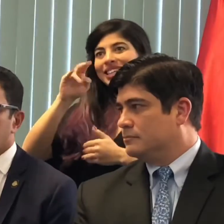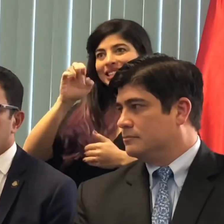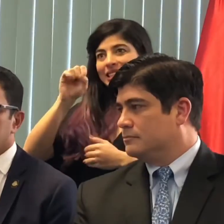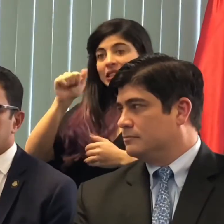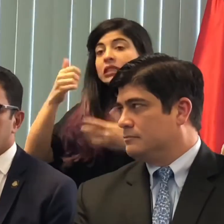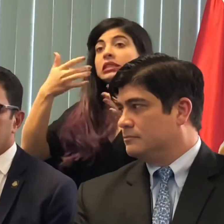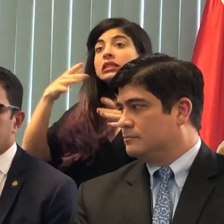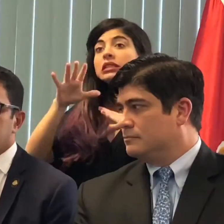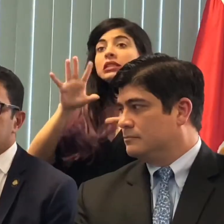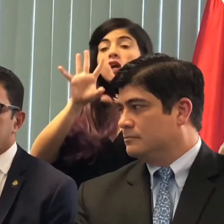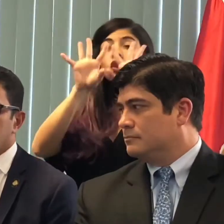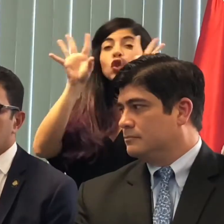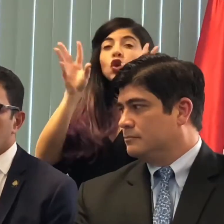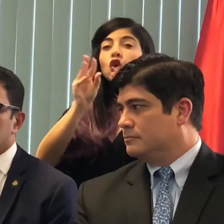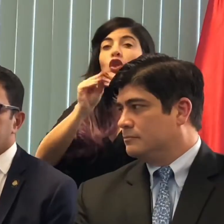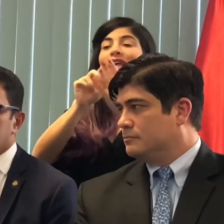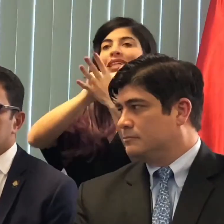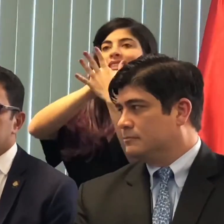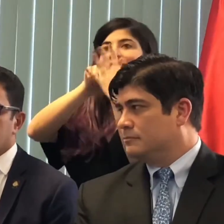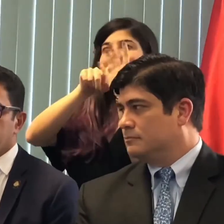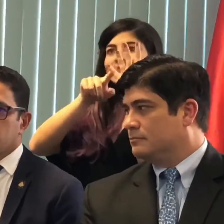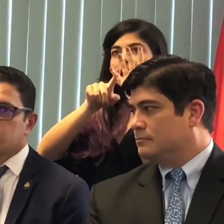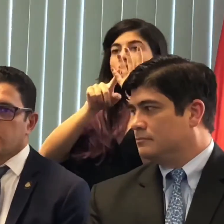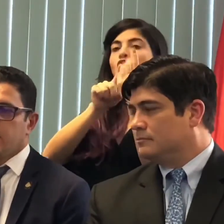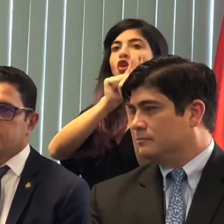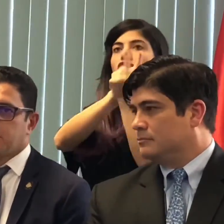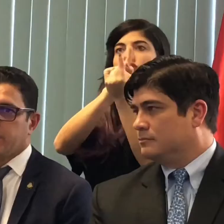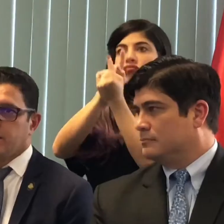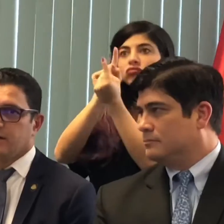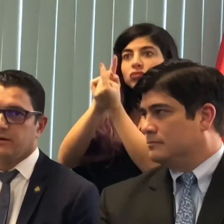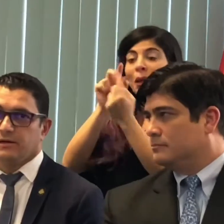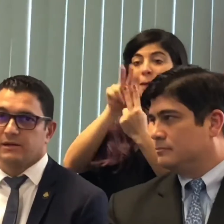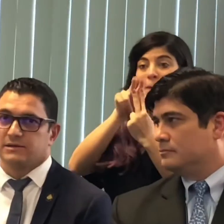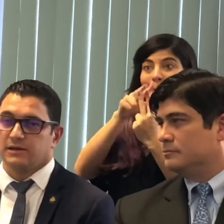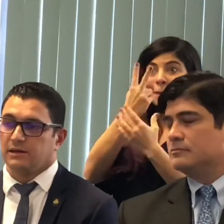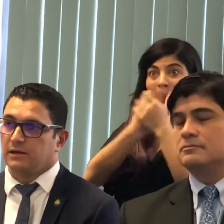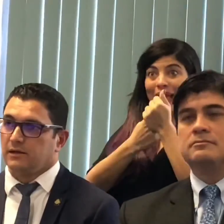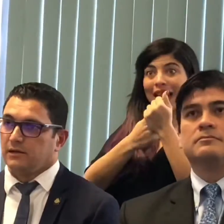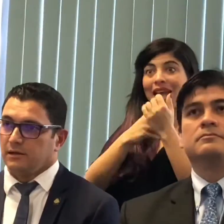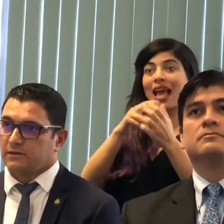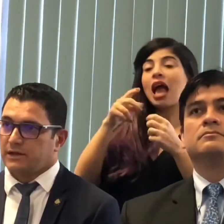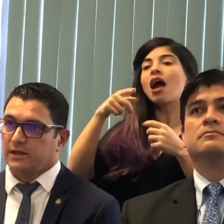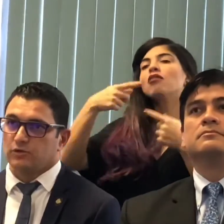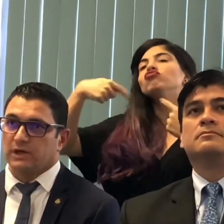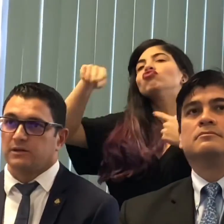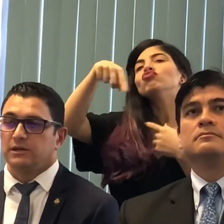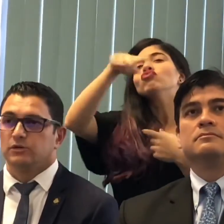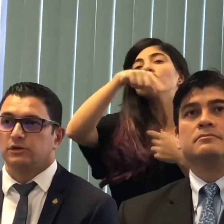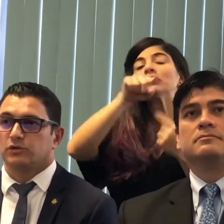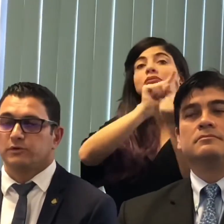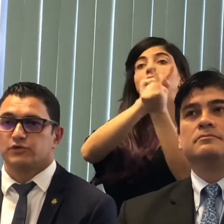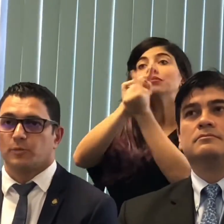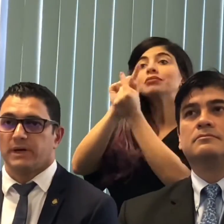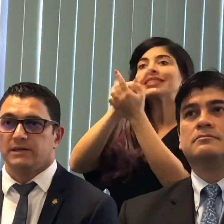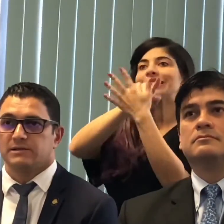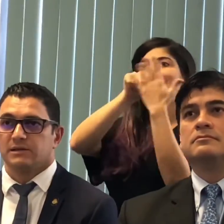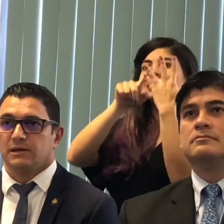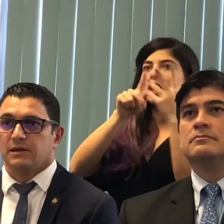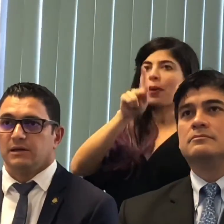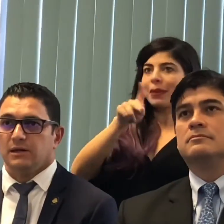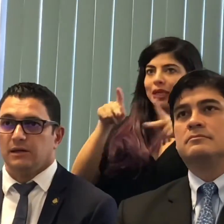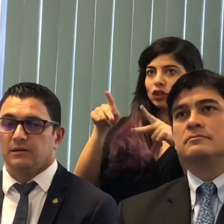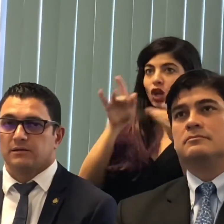identificado en total 5 contactos cercanos a esta pareja en ese el trayecto que han tenido dentro de nuestro país